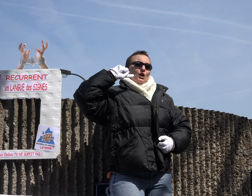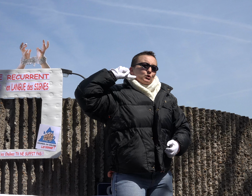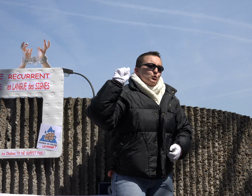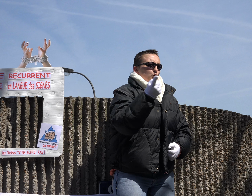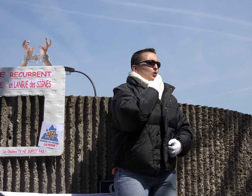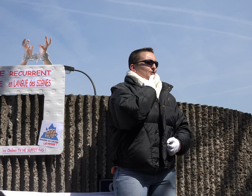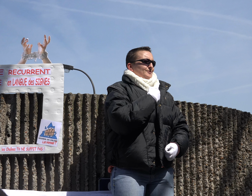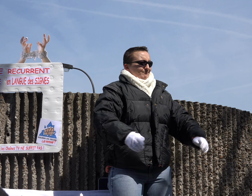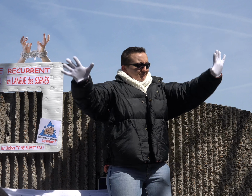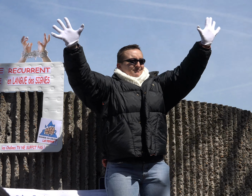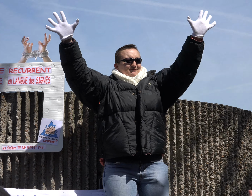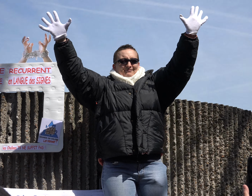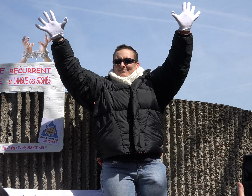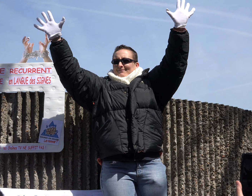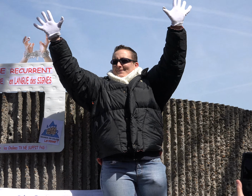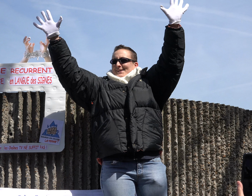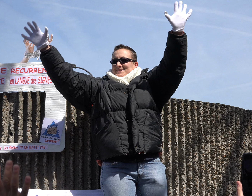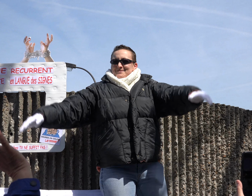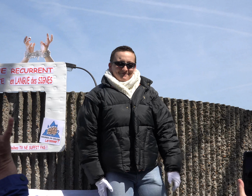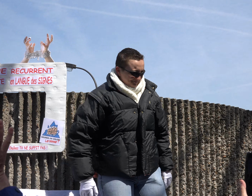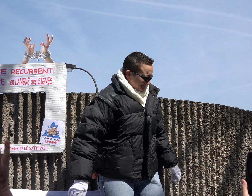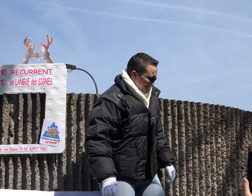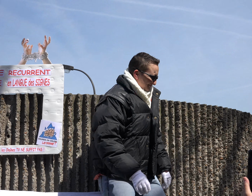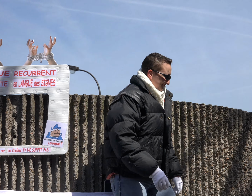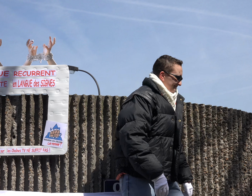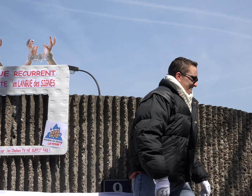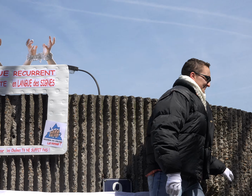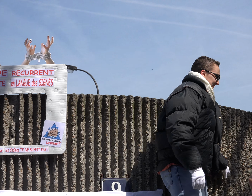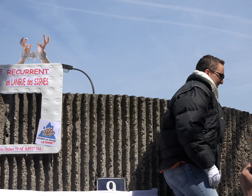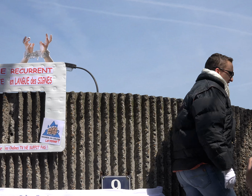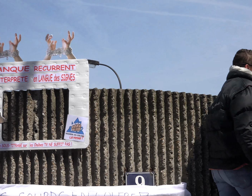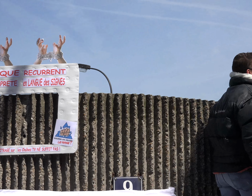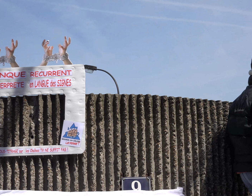soit obligé de se connecter sur un site internet. Donc, ça, c'est le moyen pour.